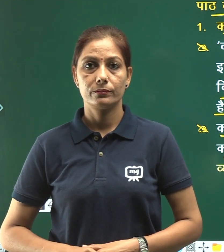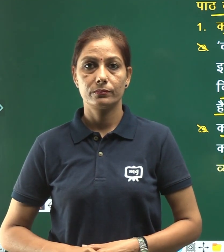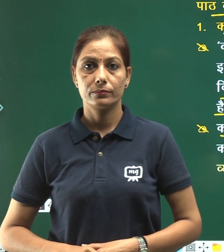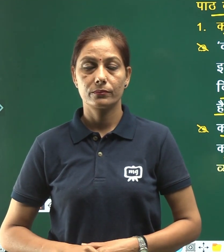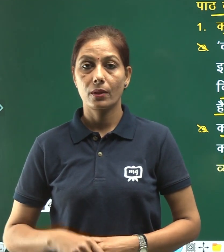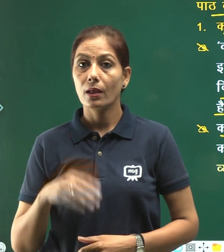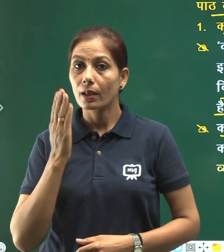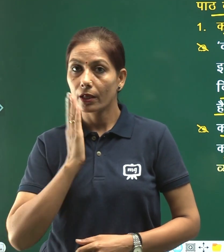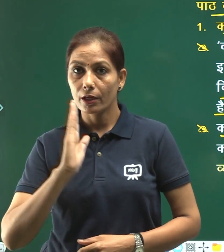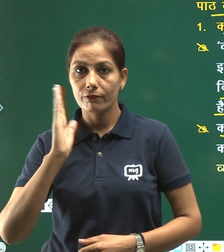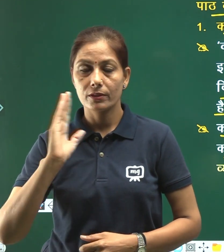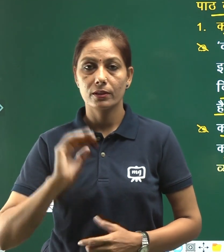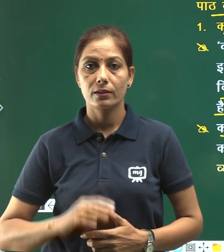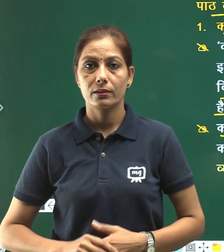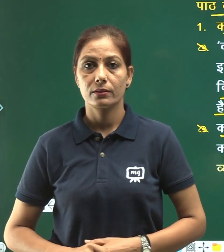कविता की